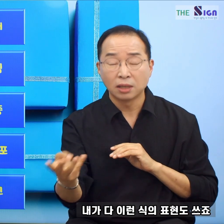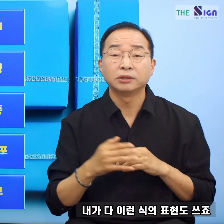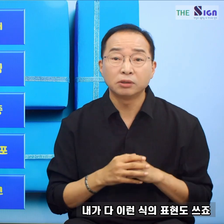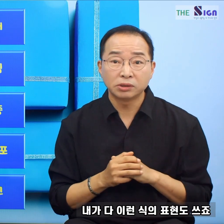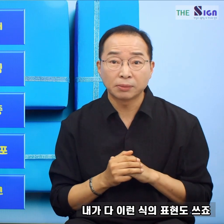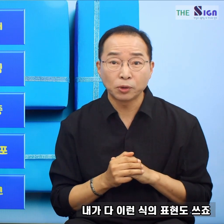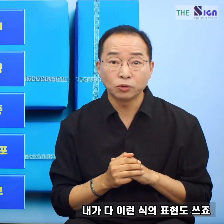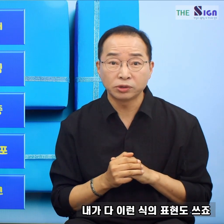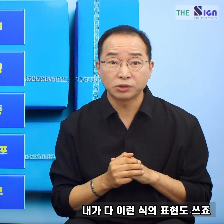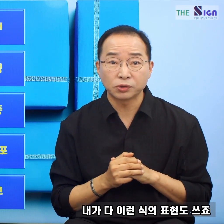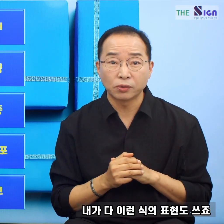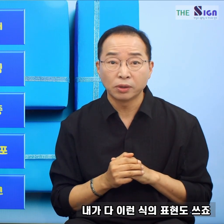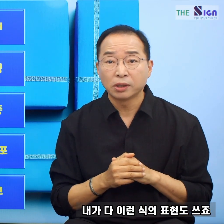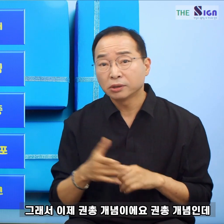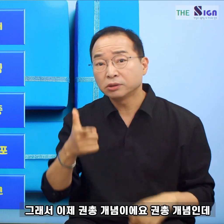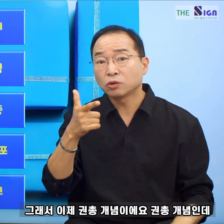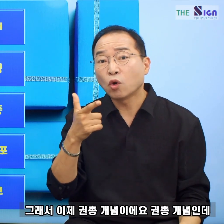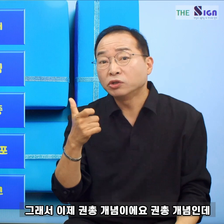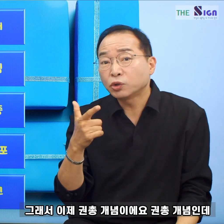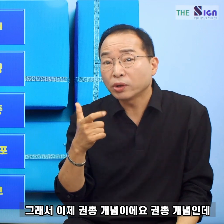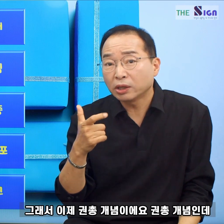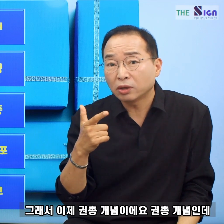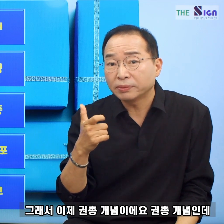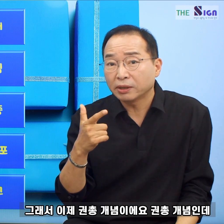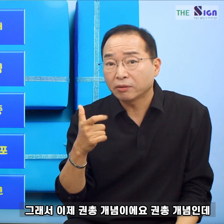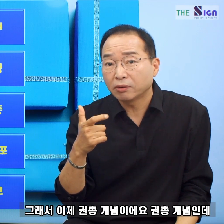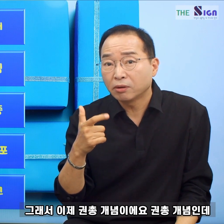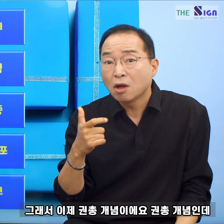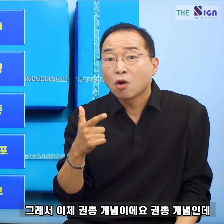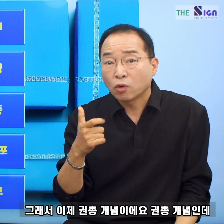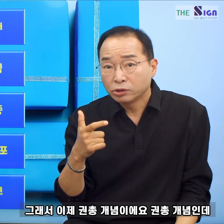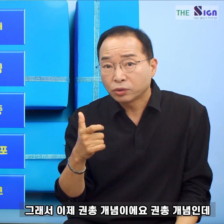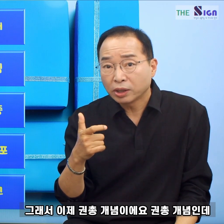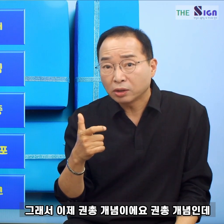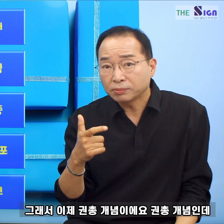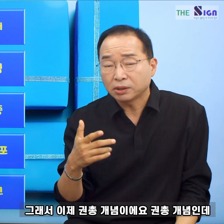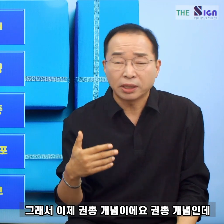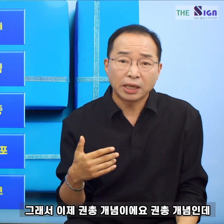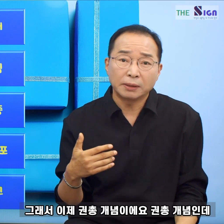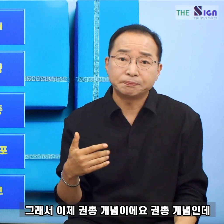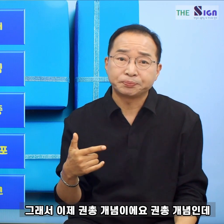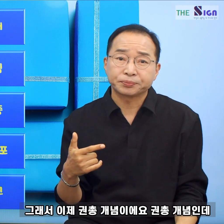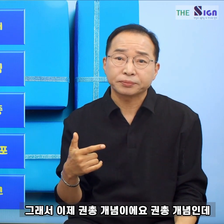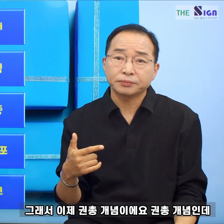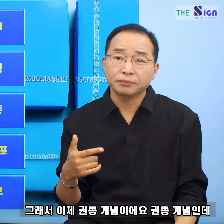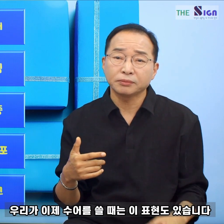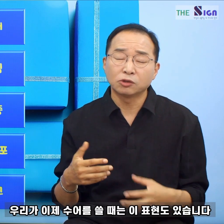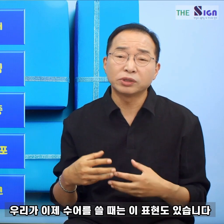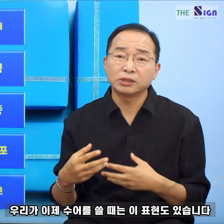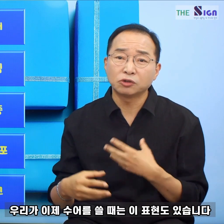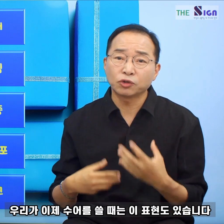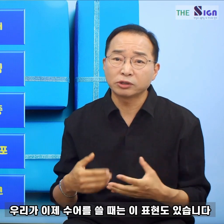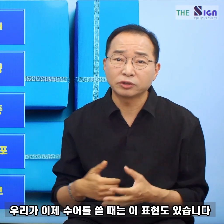이런 식의 표현도 쓰죠. 그래서 이제 권총 개념이에요. 권총 개념인데 우리가 이제 수어를 쓸